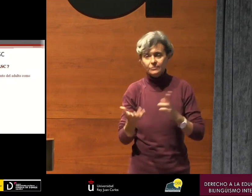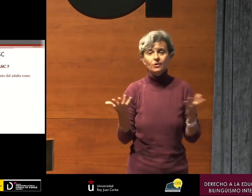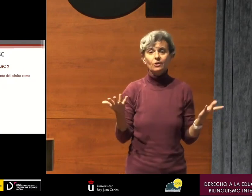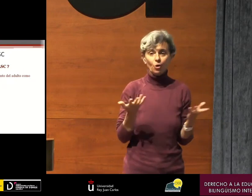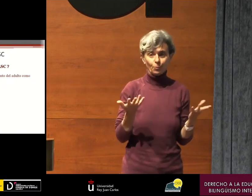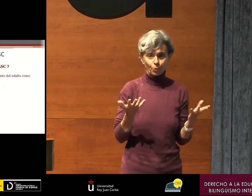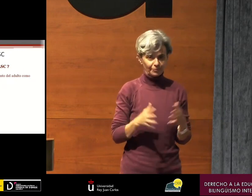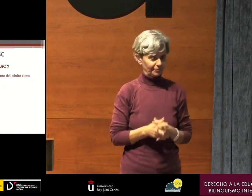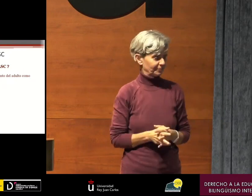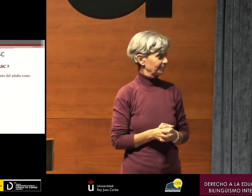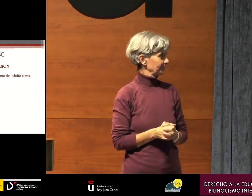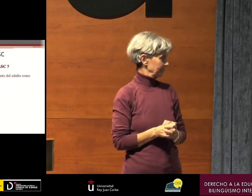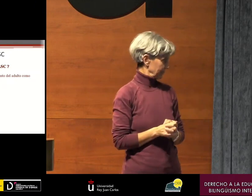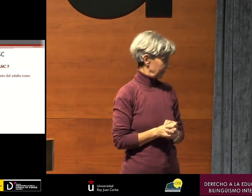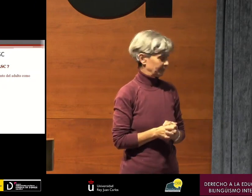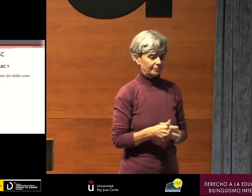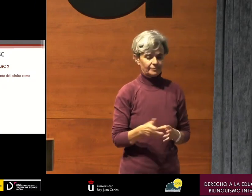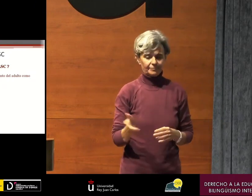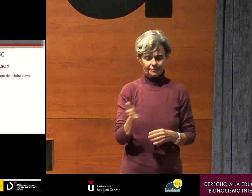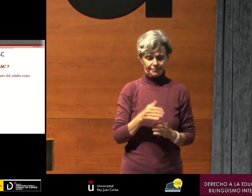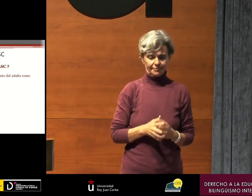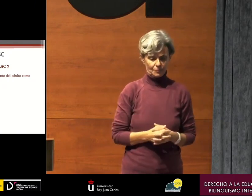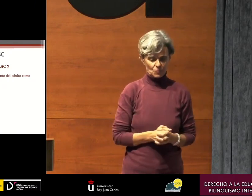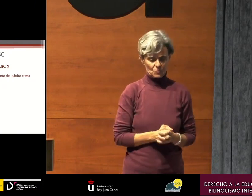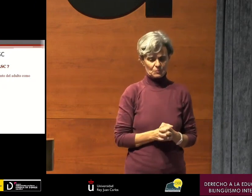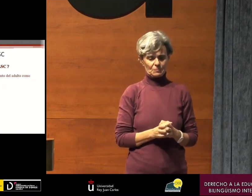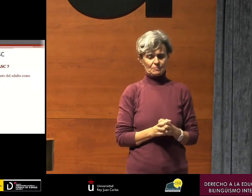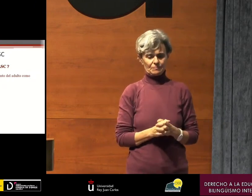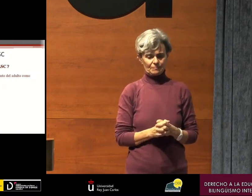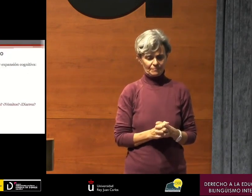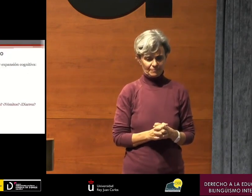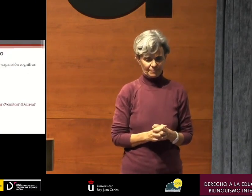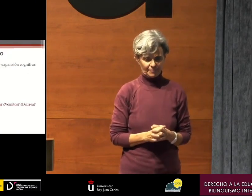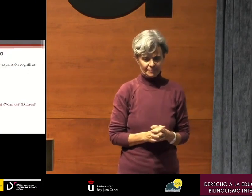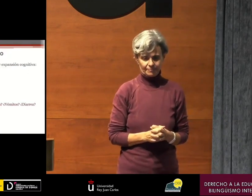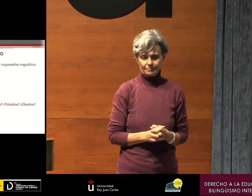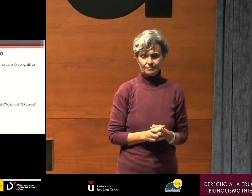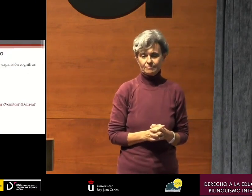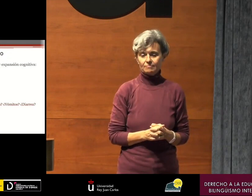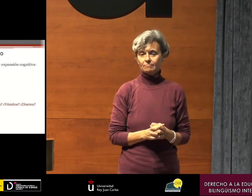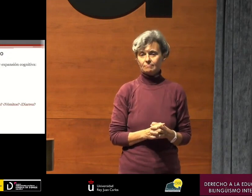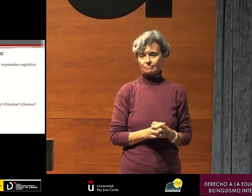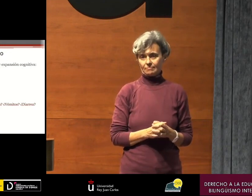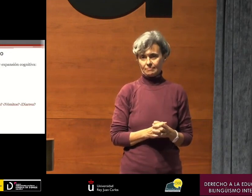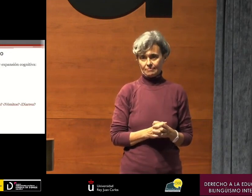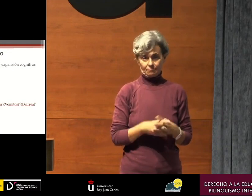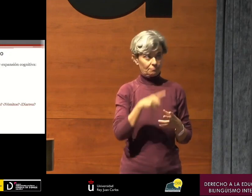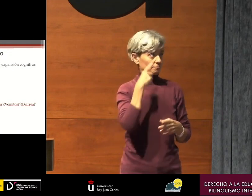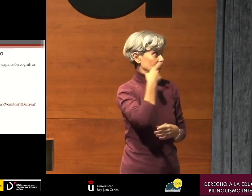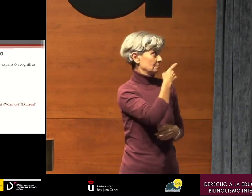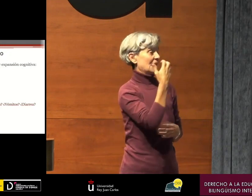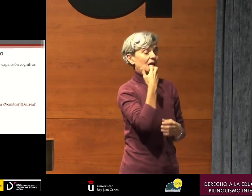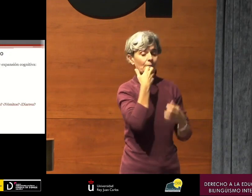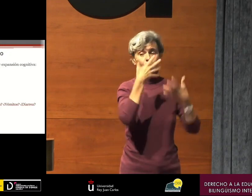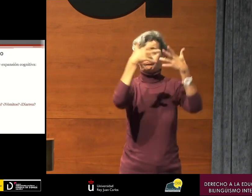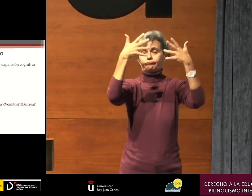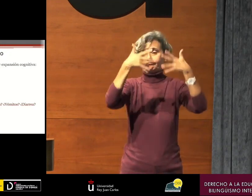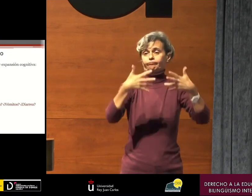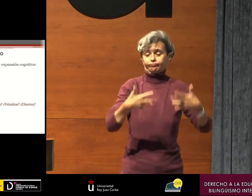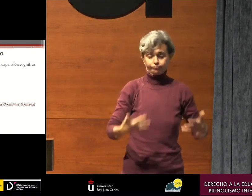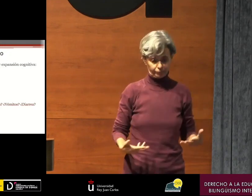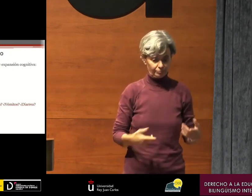Y ahí el profesor puede optar por varias opciones y puede actuar de diferentes maneras.